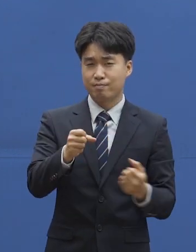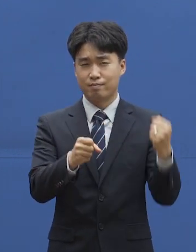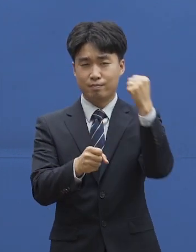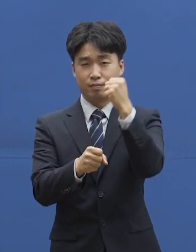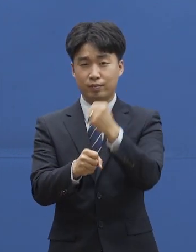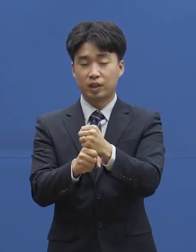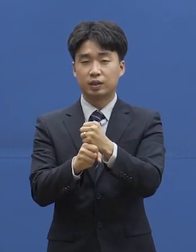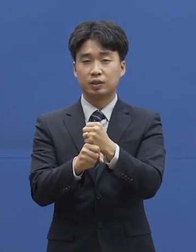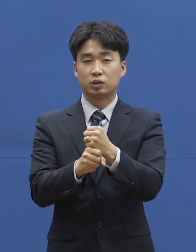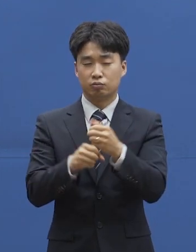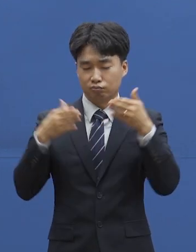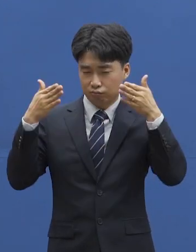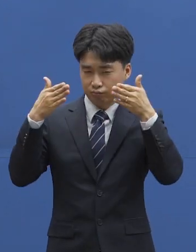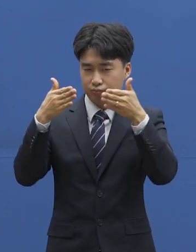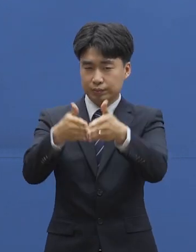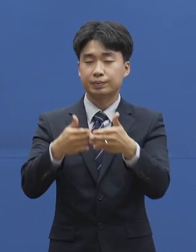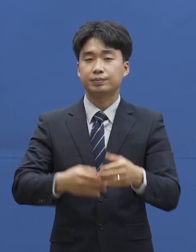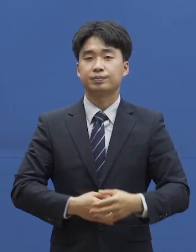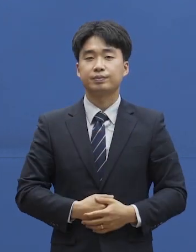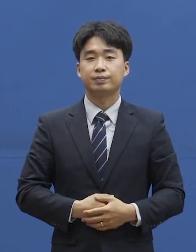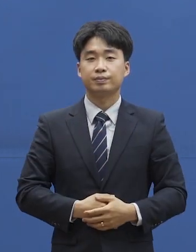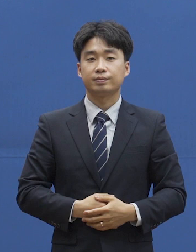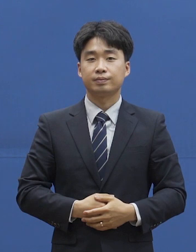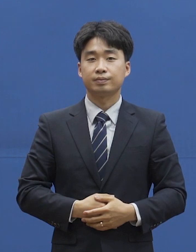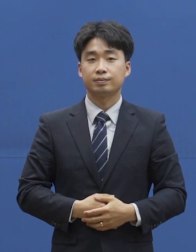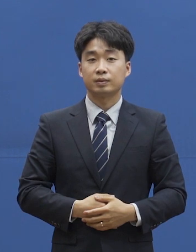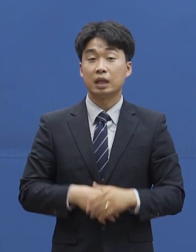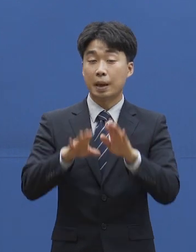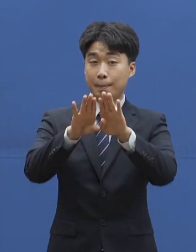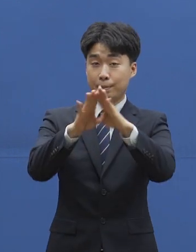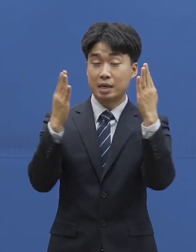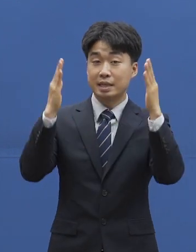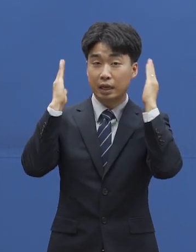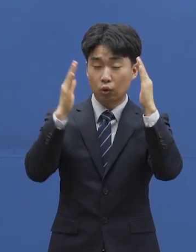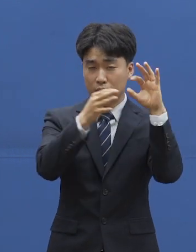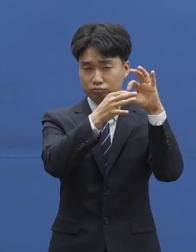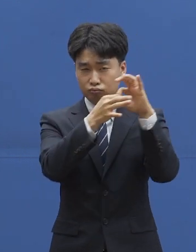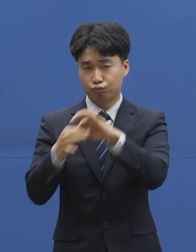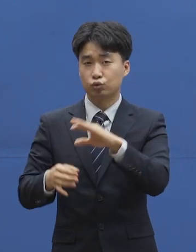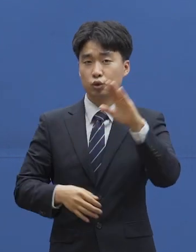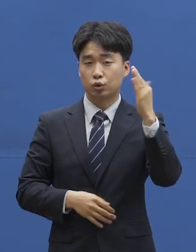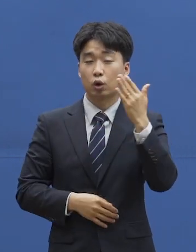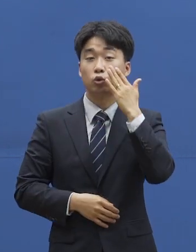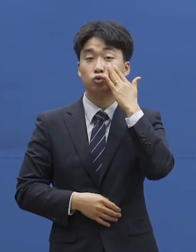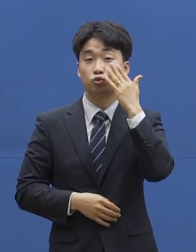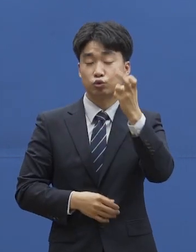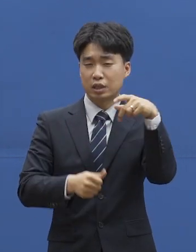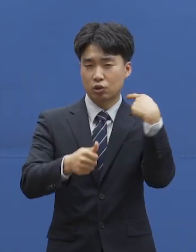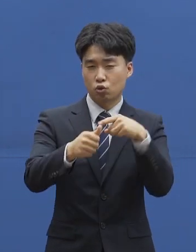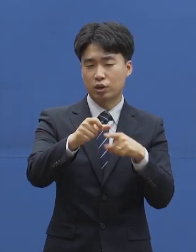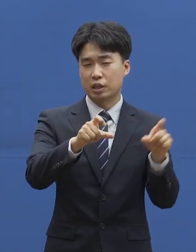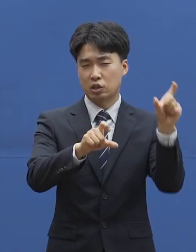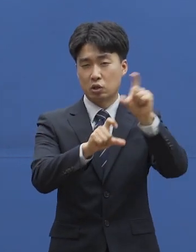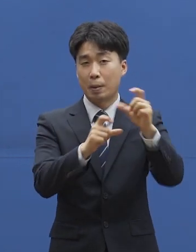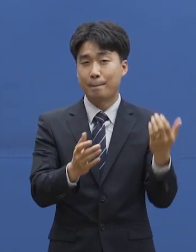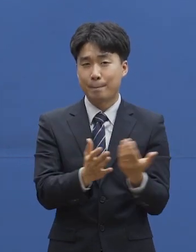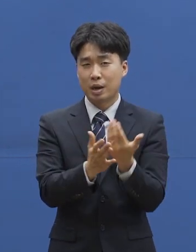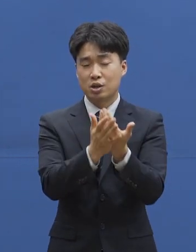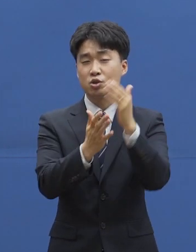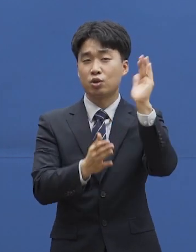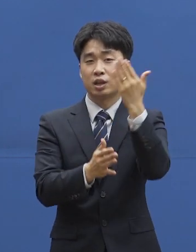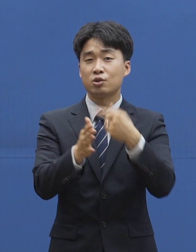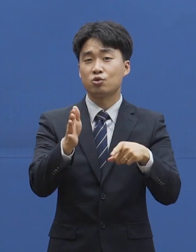피해를 극복하는 데 온 힘을 쏟겠습니다. 열린 학교가 지속되고 울산 교육이 한 발 더 앞으로 나아갈 수